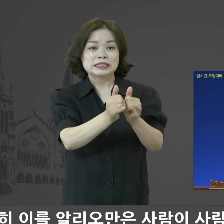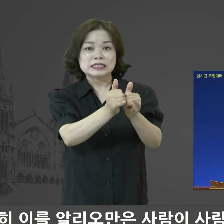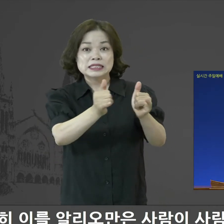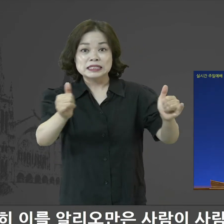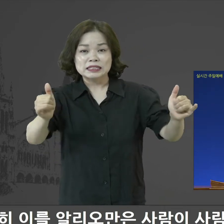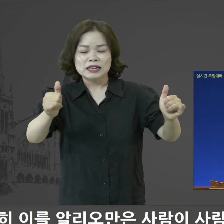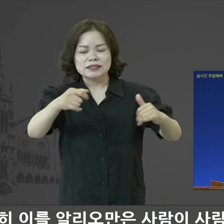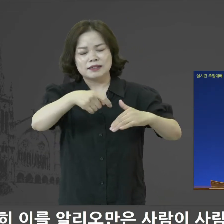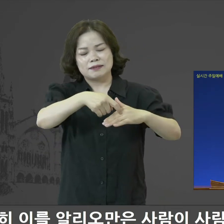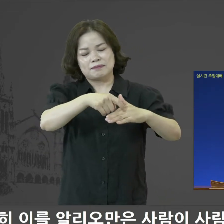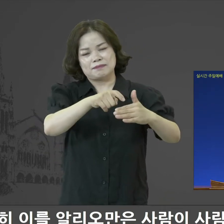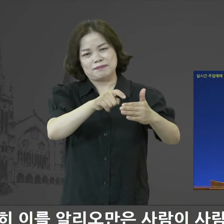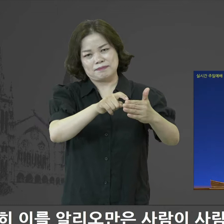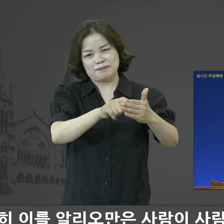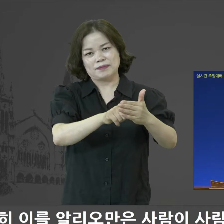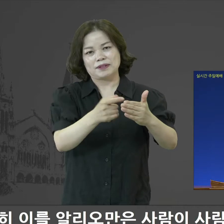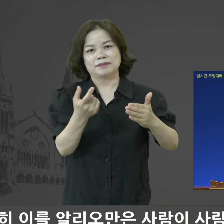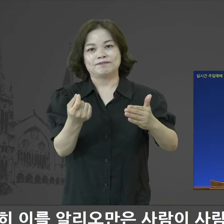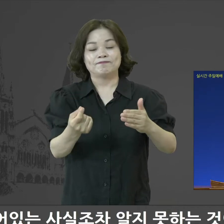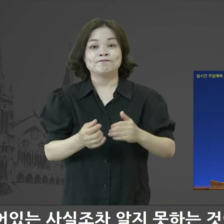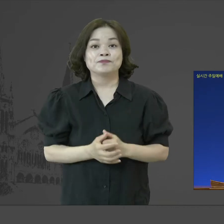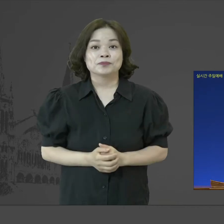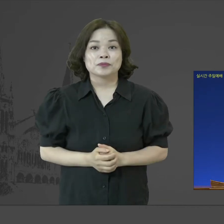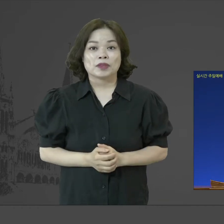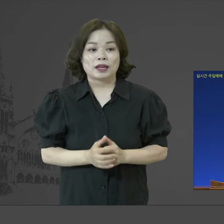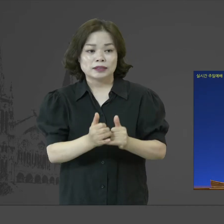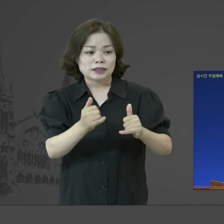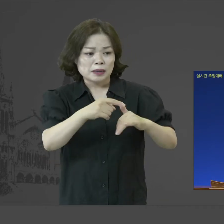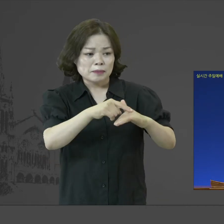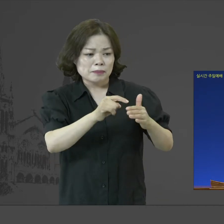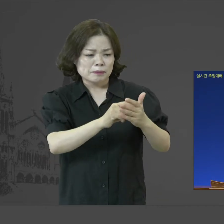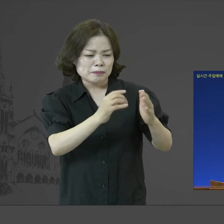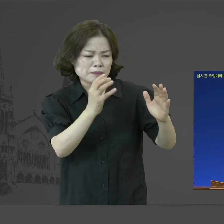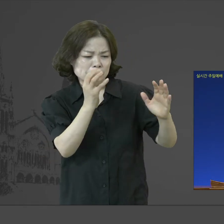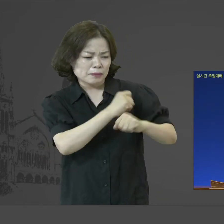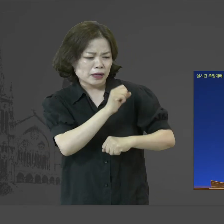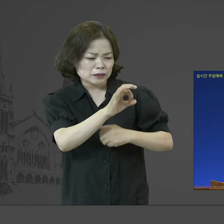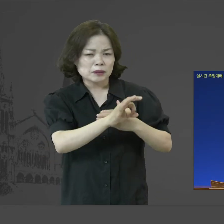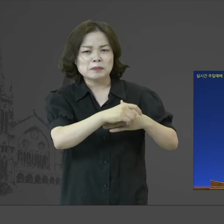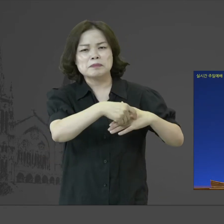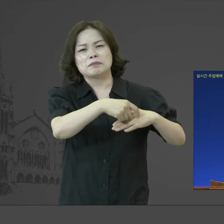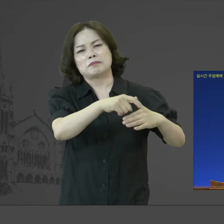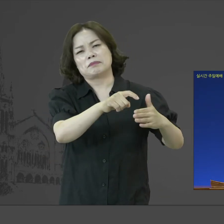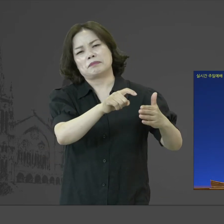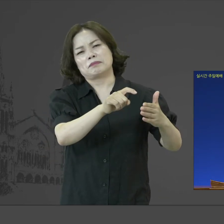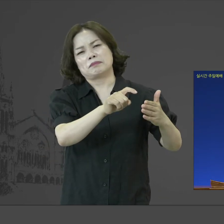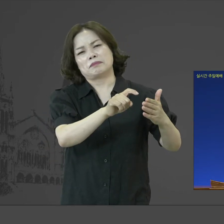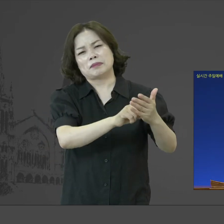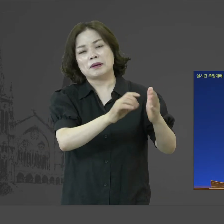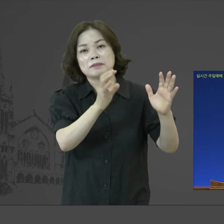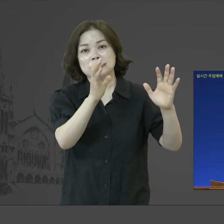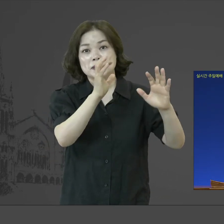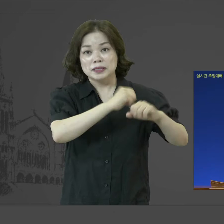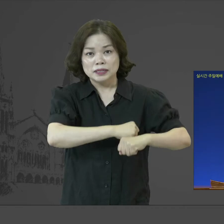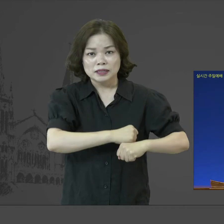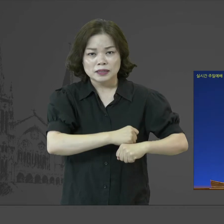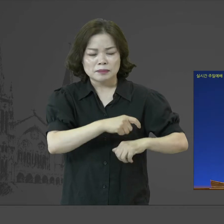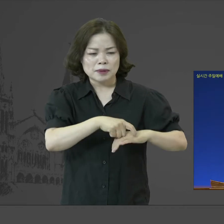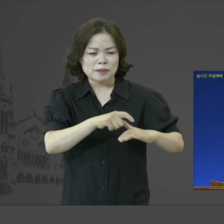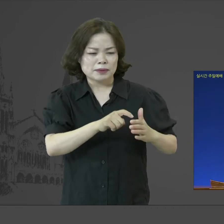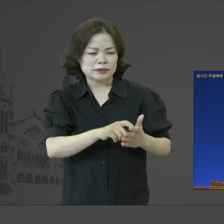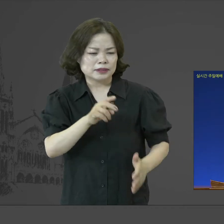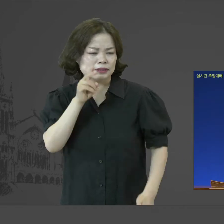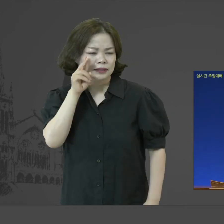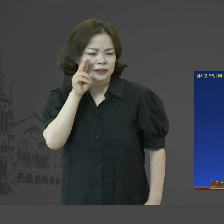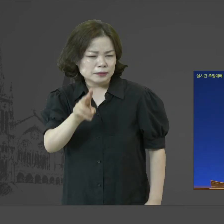인간의 마음이라는 것이죠. 사람이 망가질 때 보면 먼저 마음이 망가집니다. 마음이 심하게